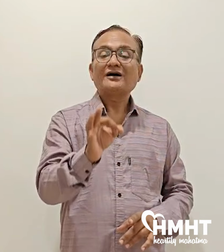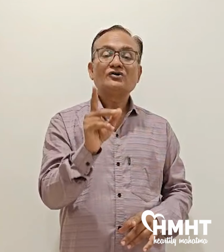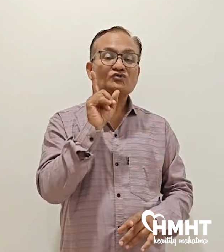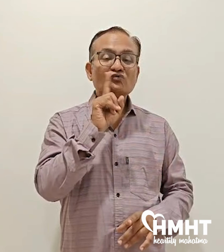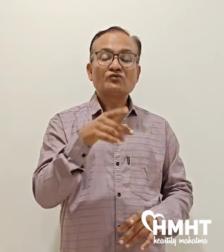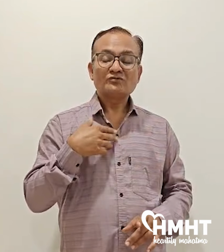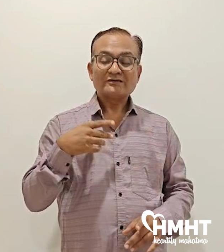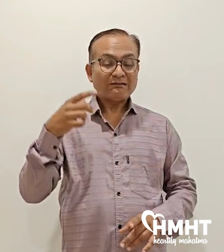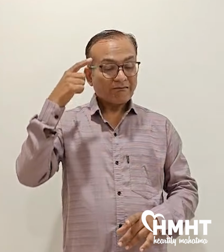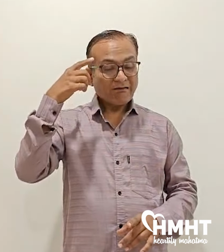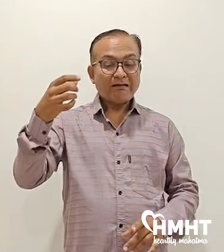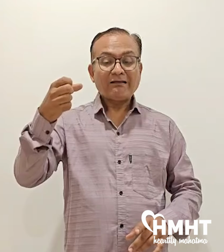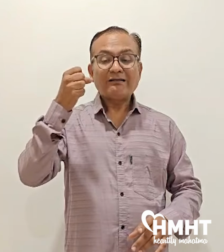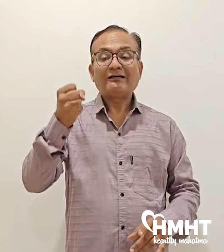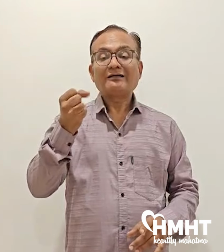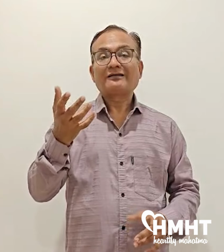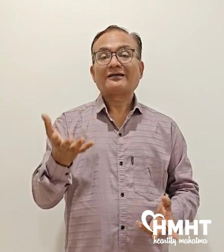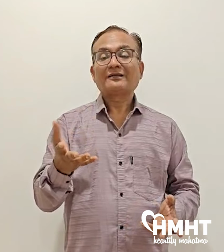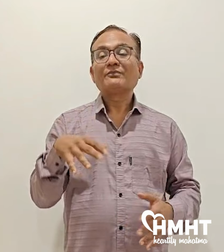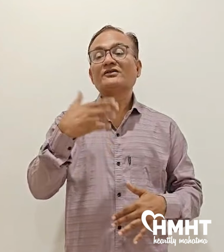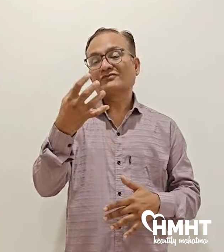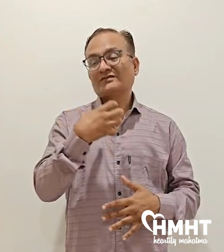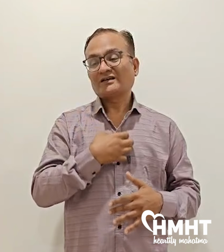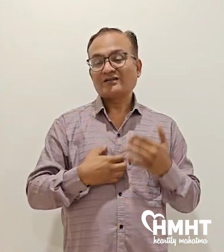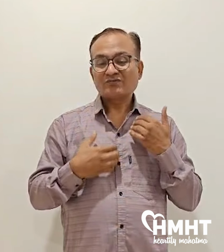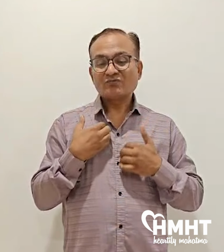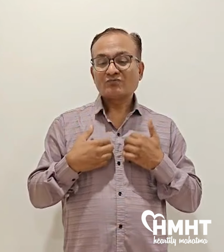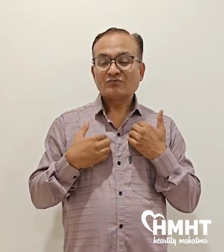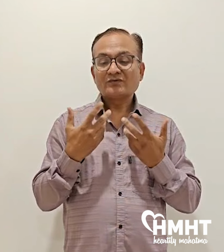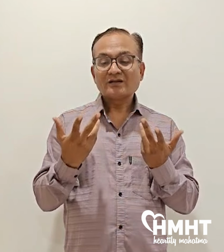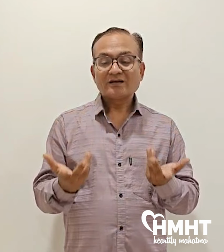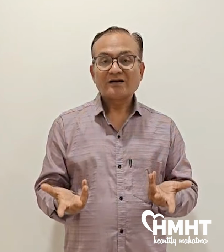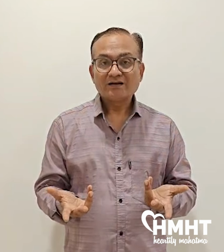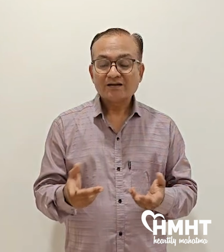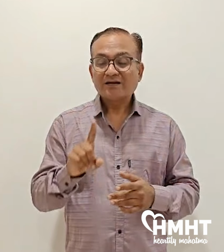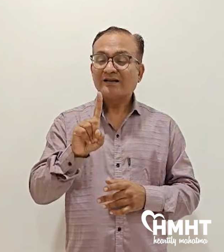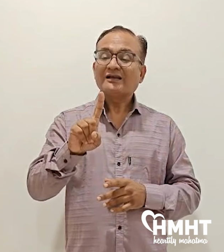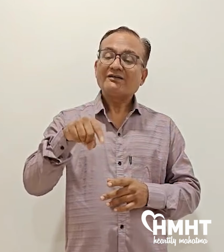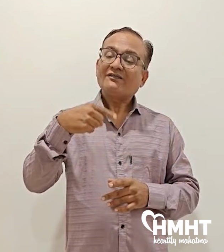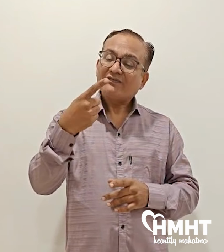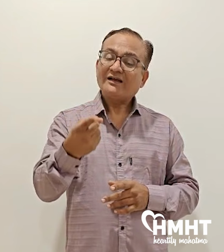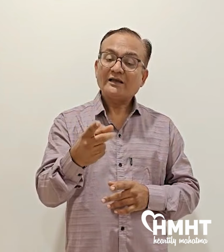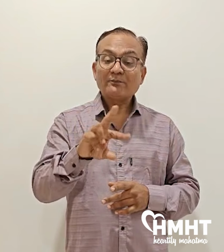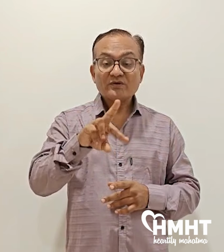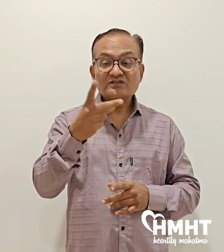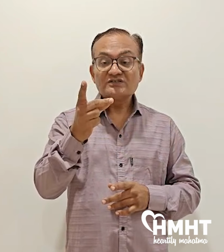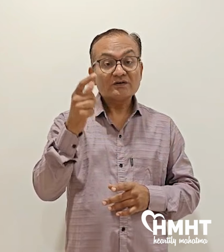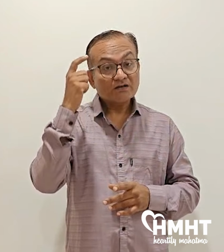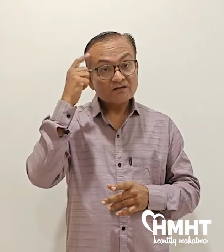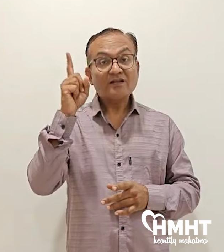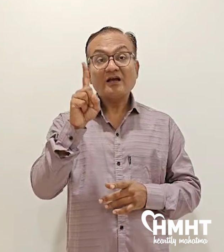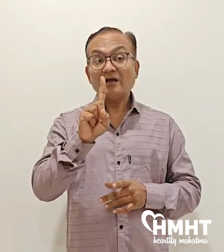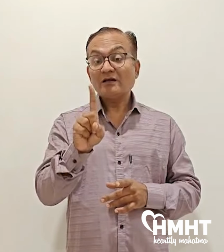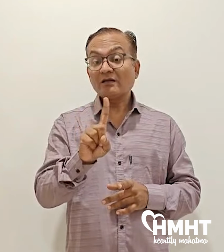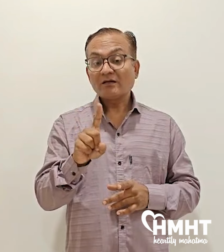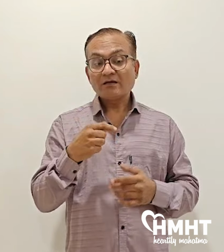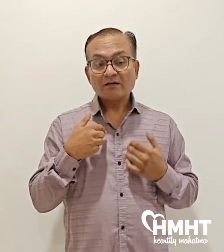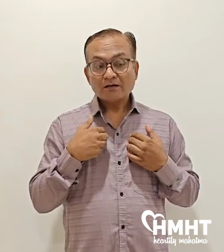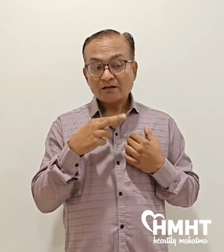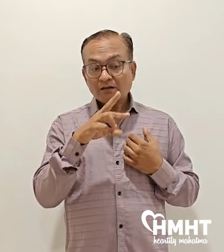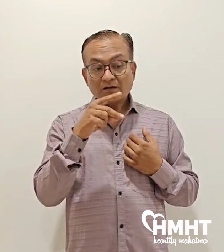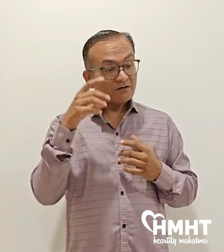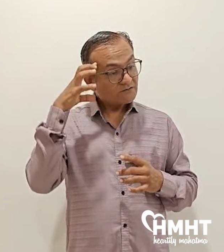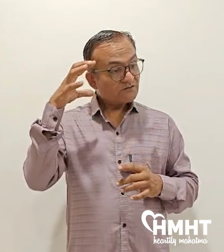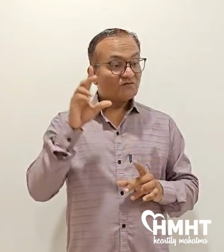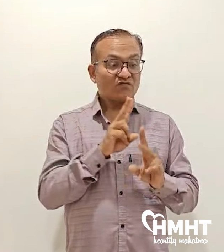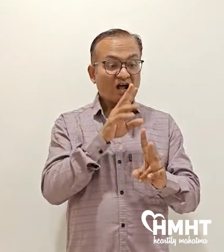આગ્રહી થાય એટલે પછી દુઃખ થાય. એટલે હવે એકાદ વખત થાય પછી બીજી વખત ચેતી જાઓ કે આપણે આ